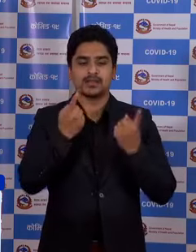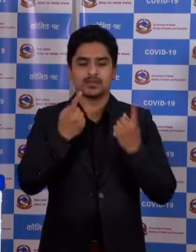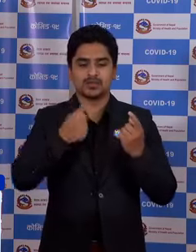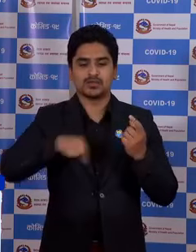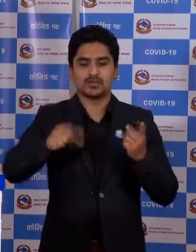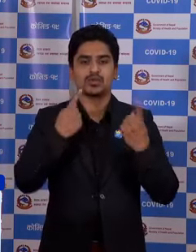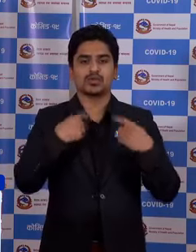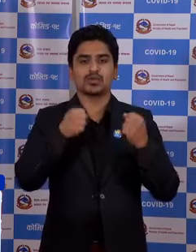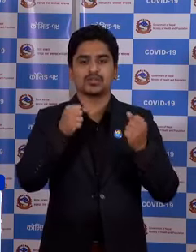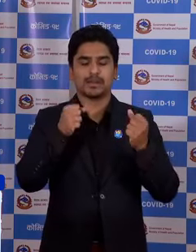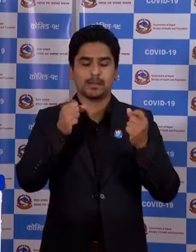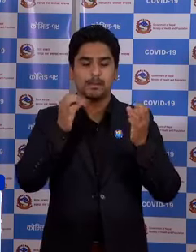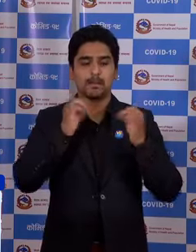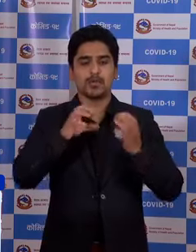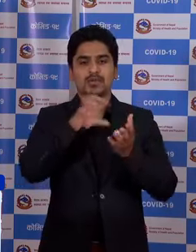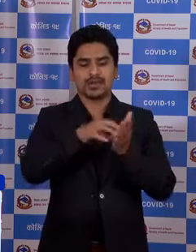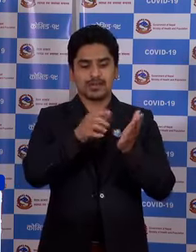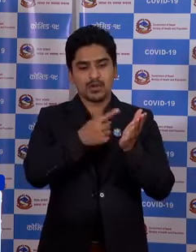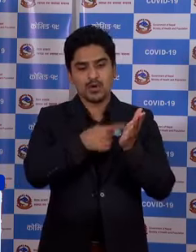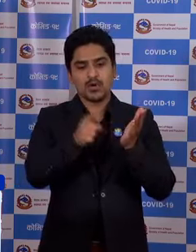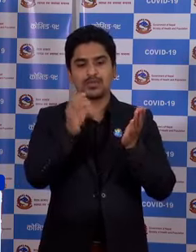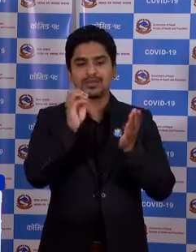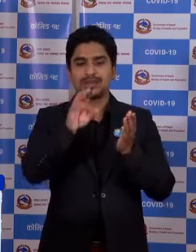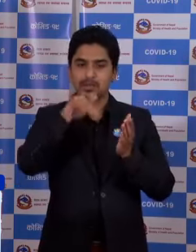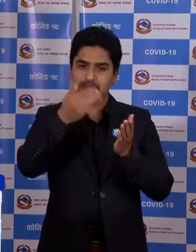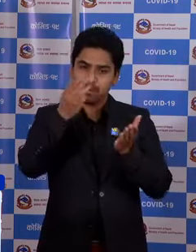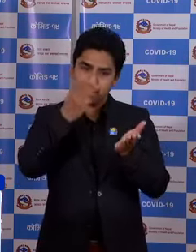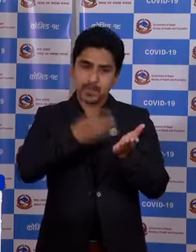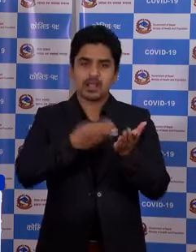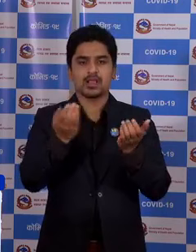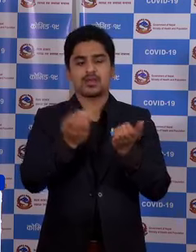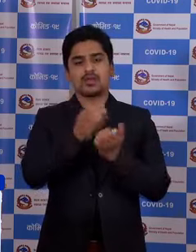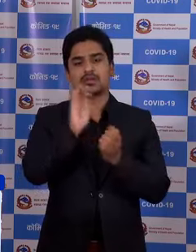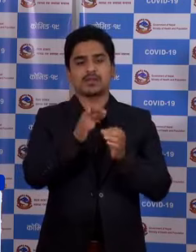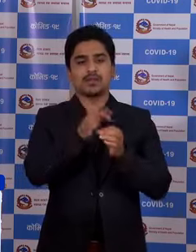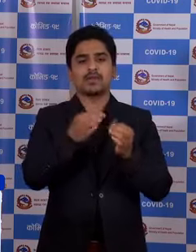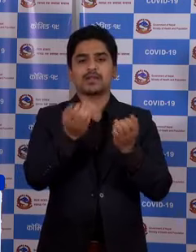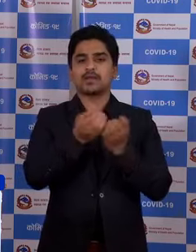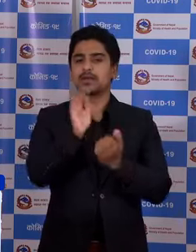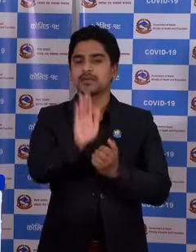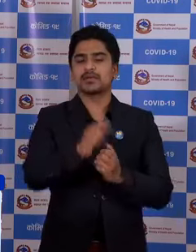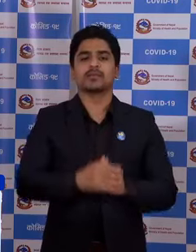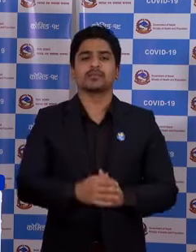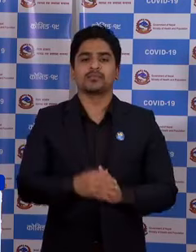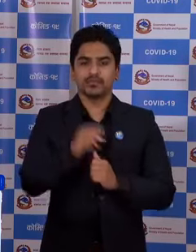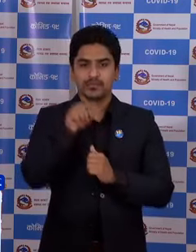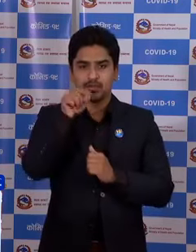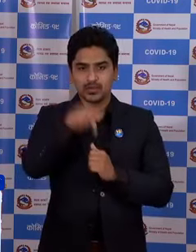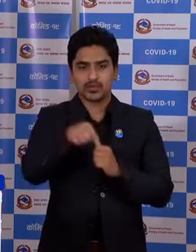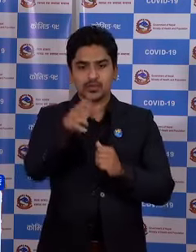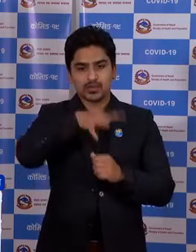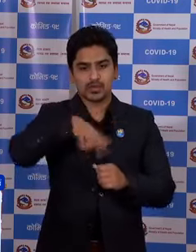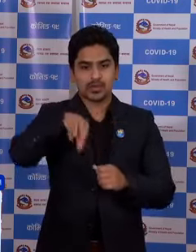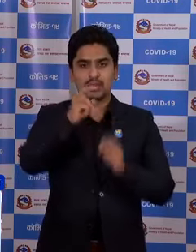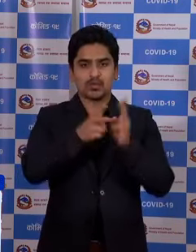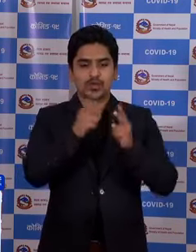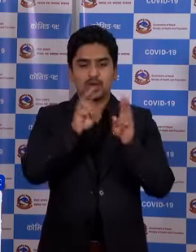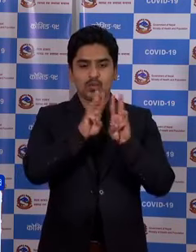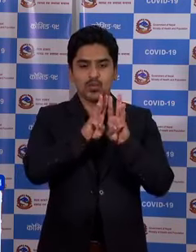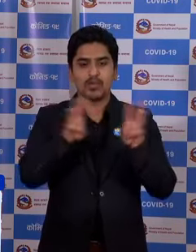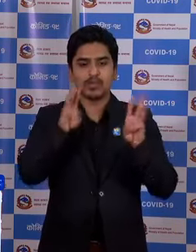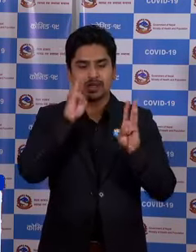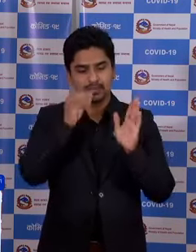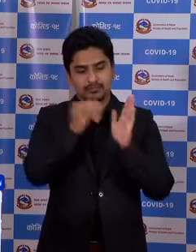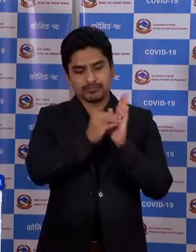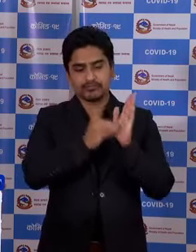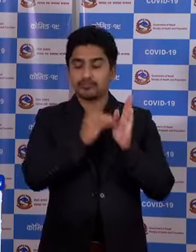जनस्वास्थ्य प्रयोगशालाले अनुमति दिए पश्चात मात्र गर्न सक्ने व्यवस्था गरिएको छ। यो सबै कुरा हाम्रो